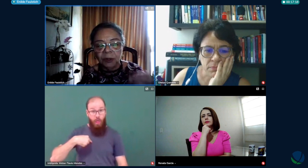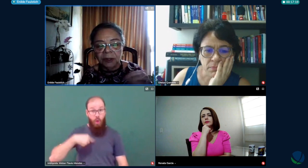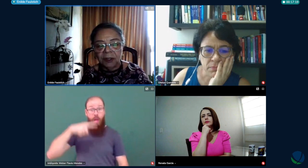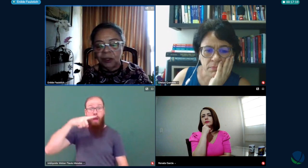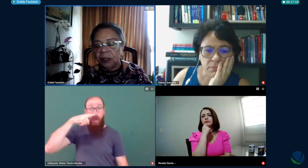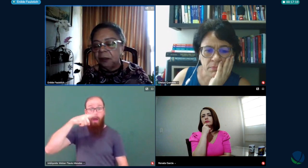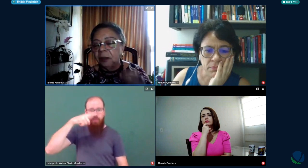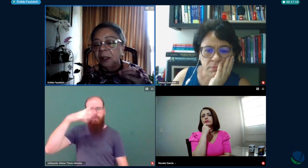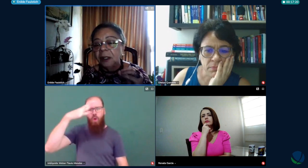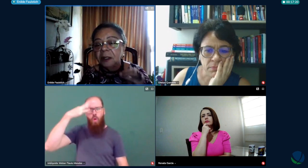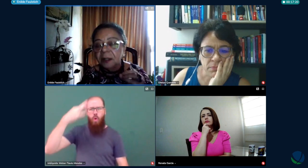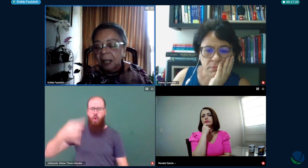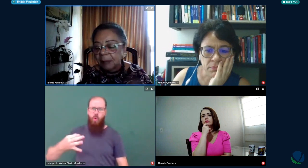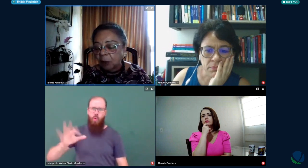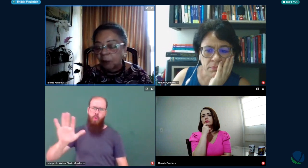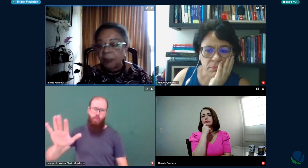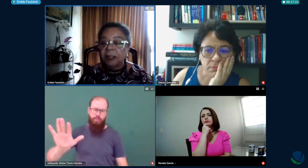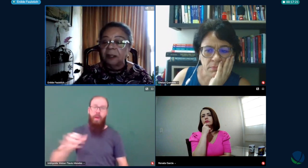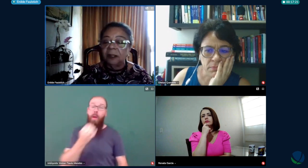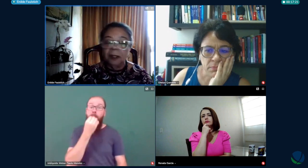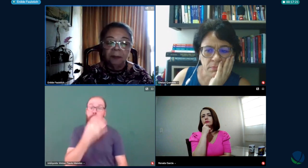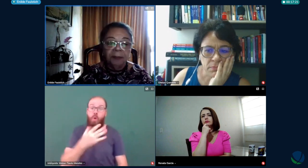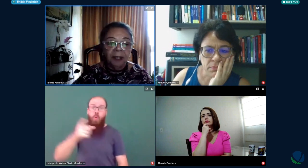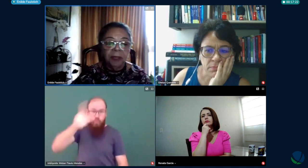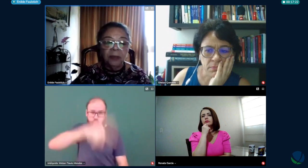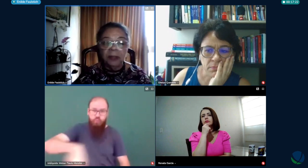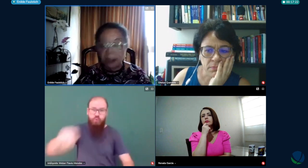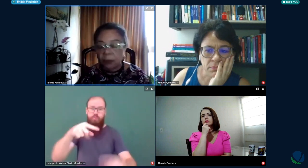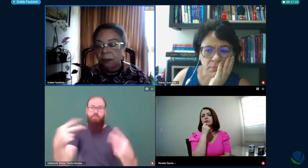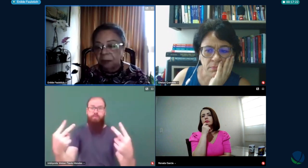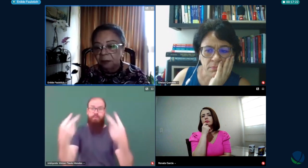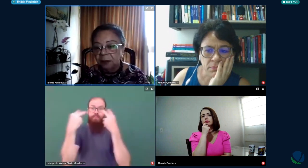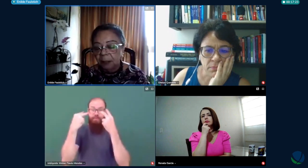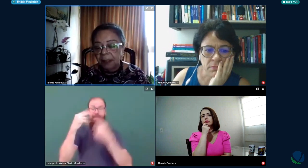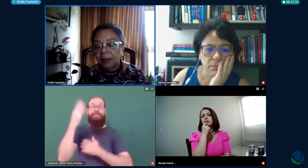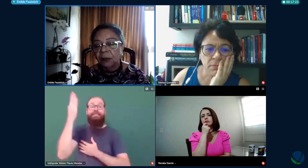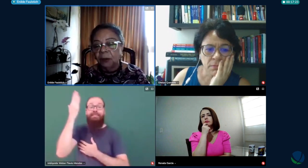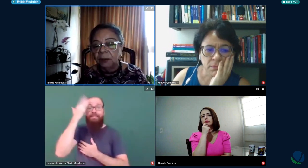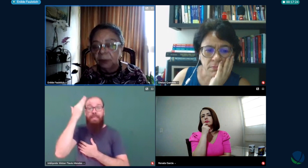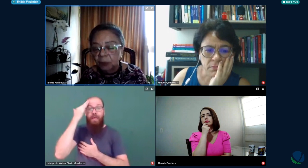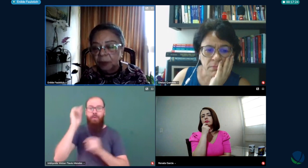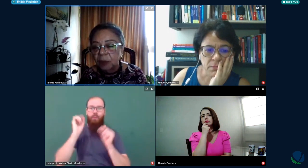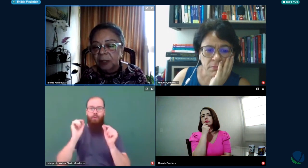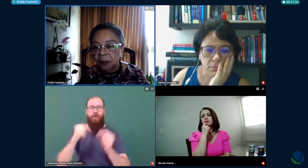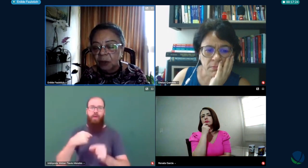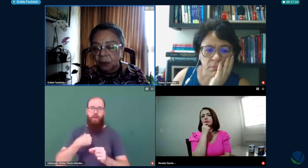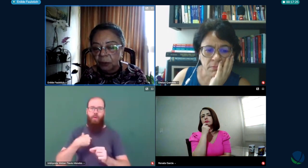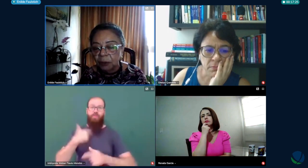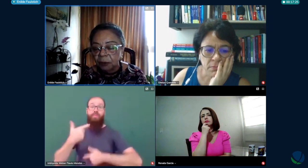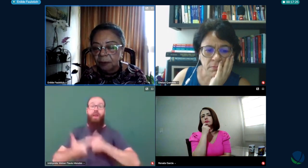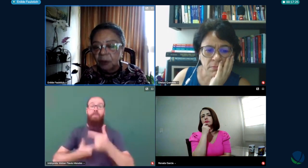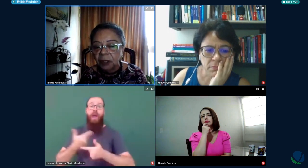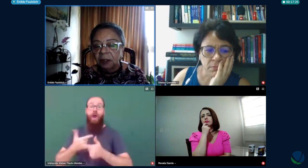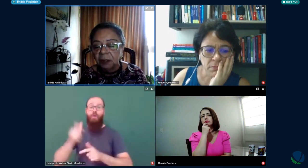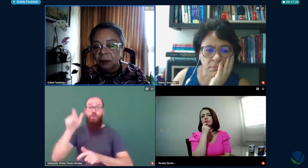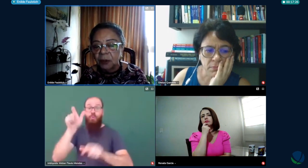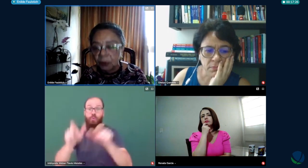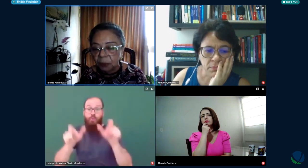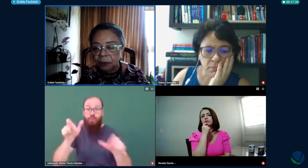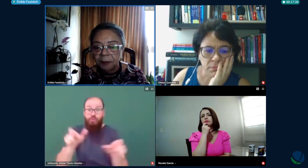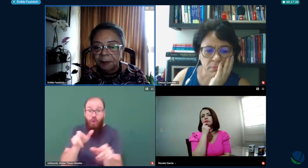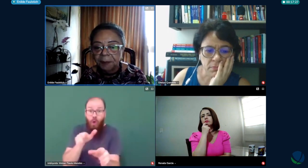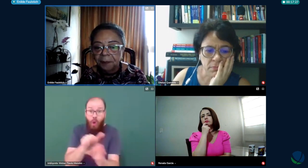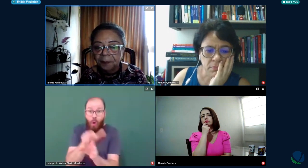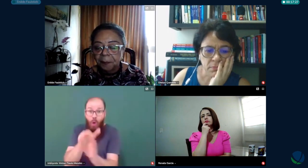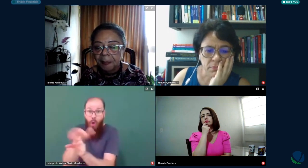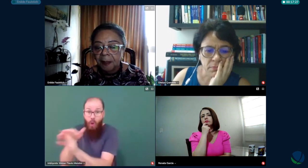todo mundo que está assistindo saiba como é que, pelo menos, eu trabalho com os meus alunos surdos, meus orientandos